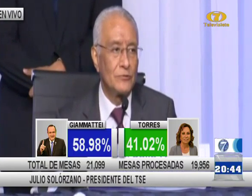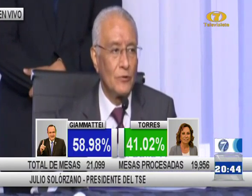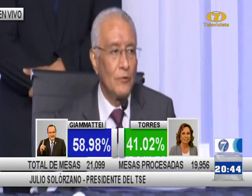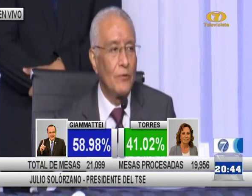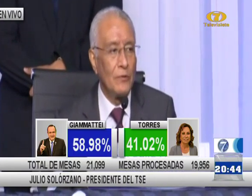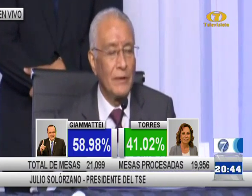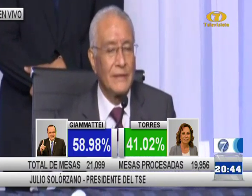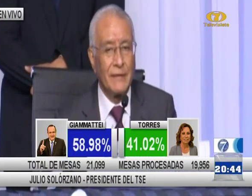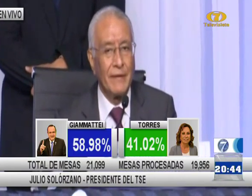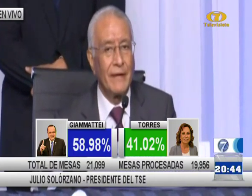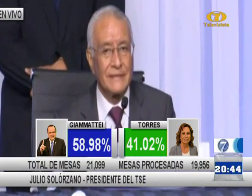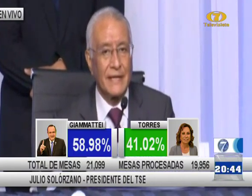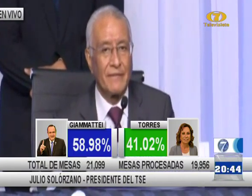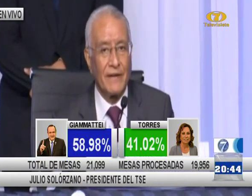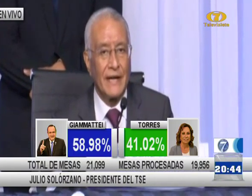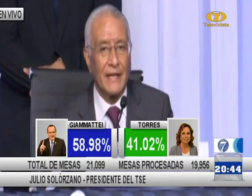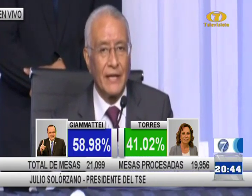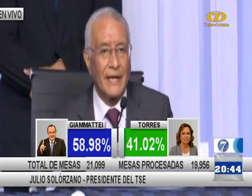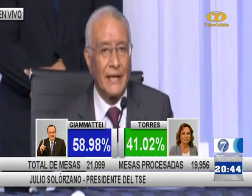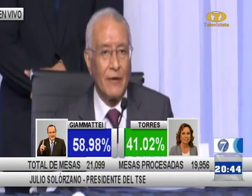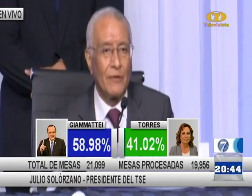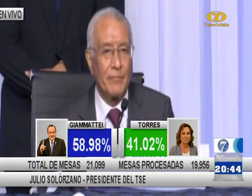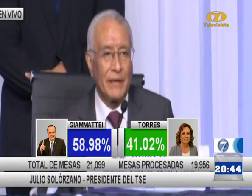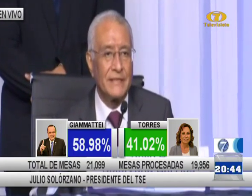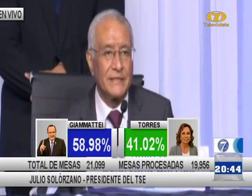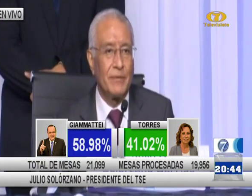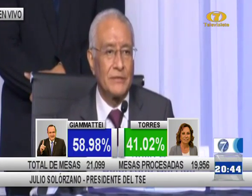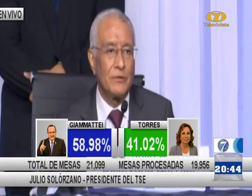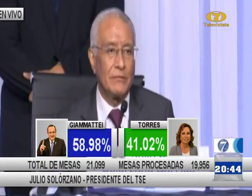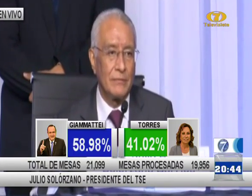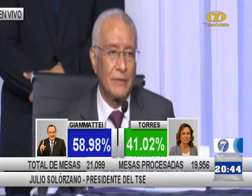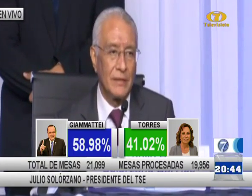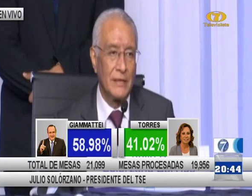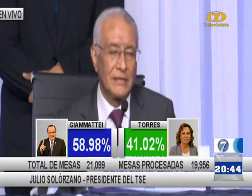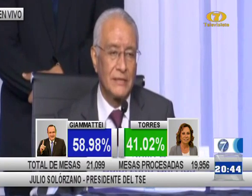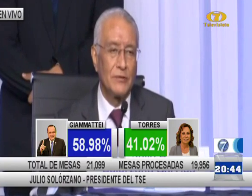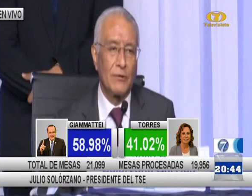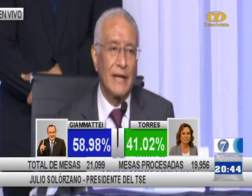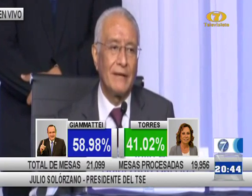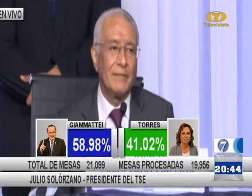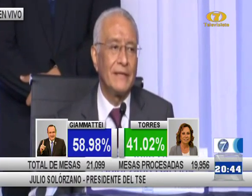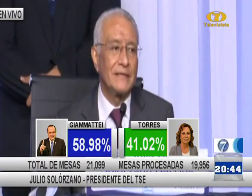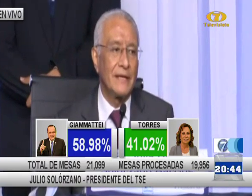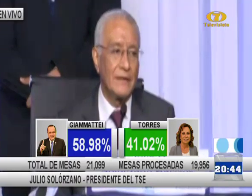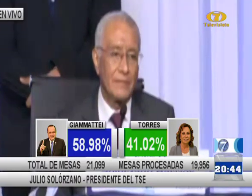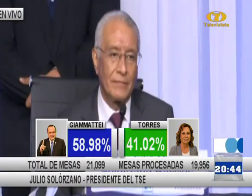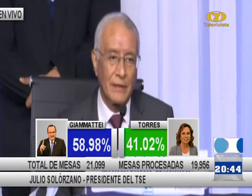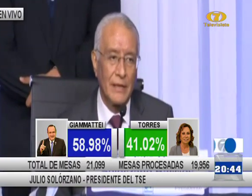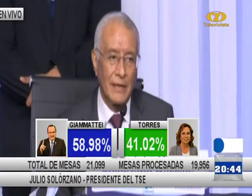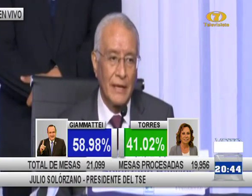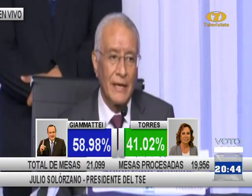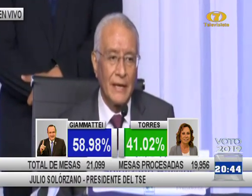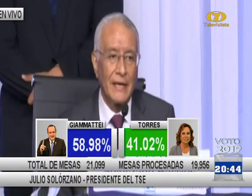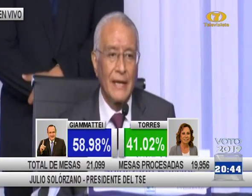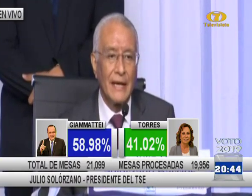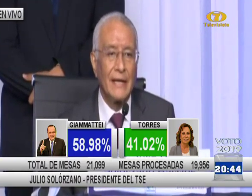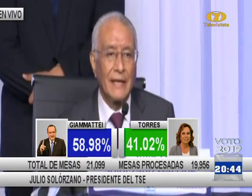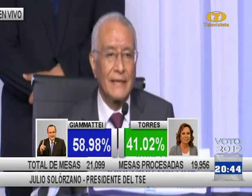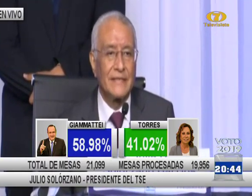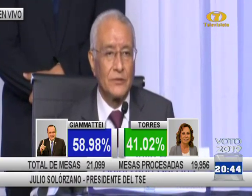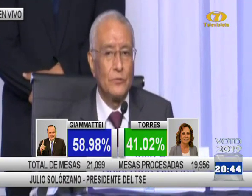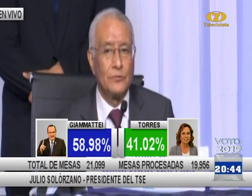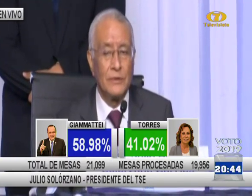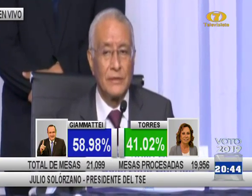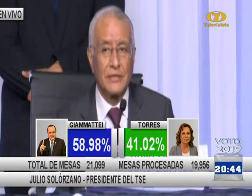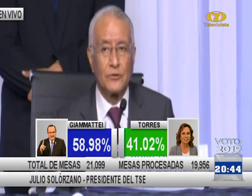y no solo debe verse reflejada en el grado de participación, sino realmente en